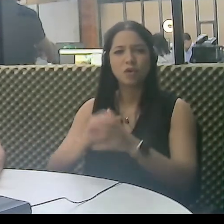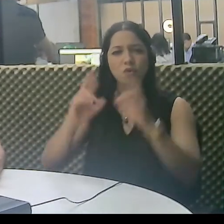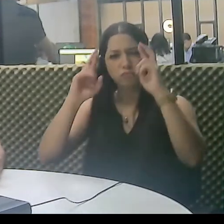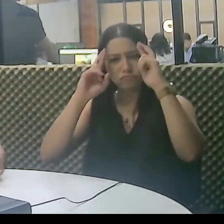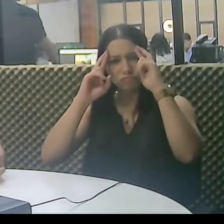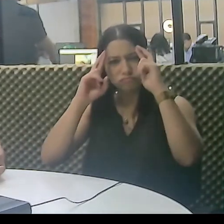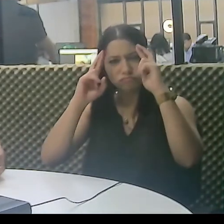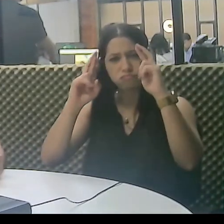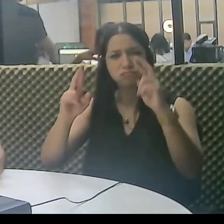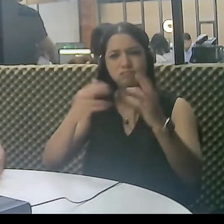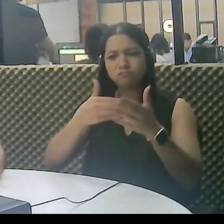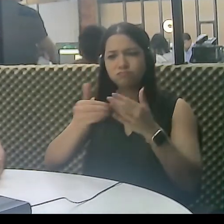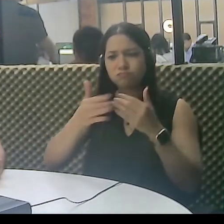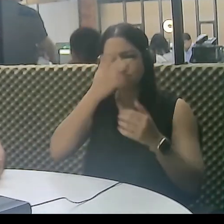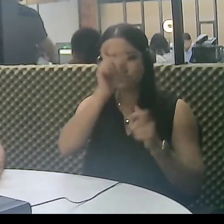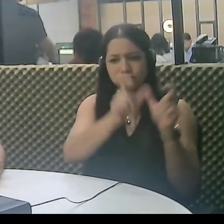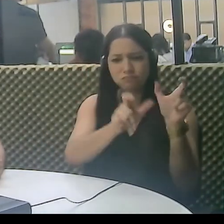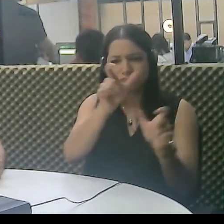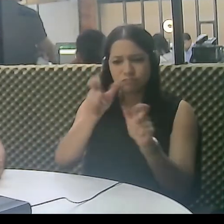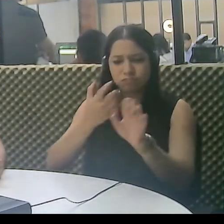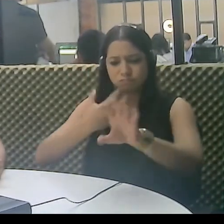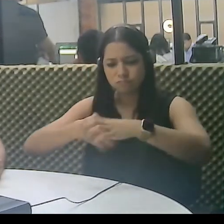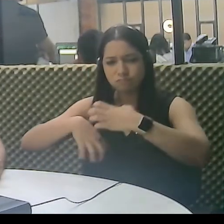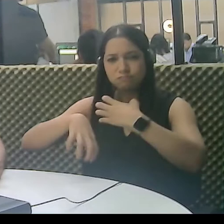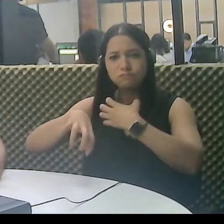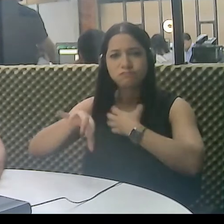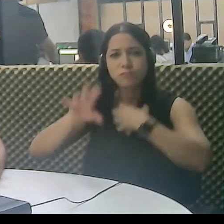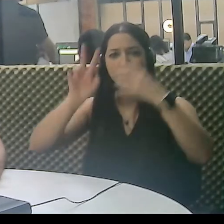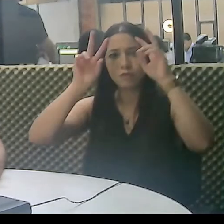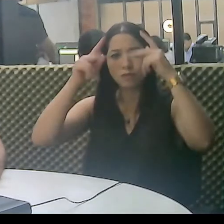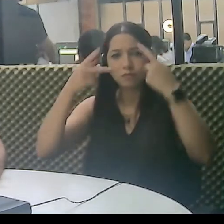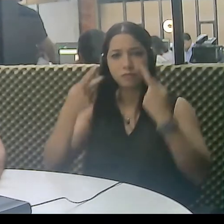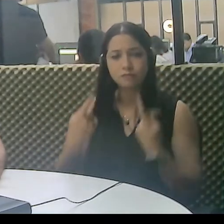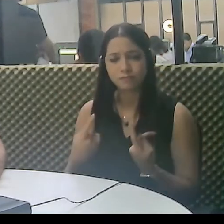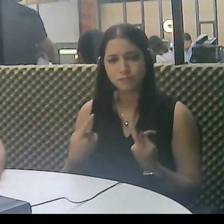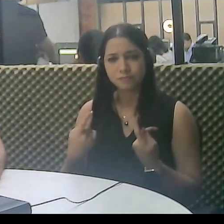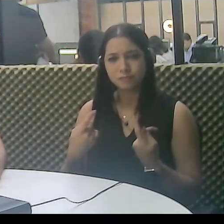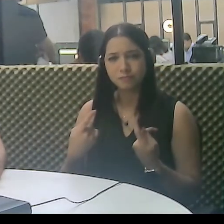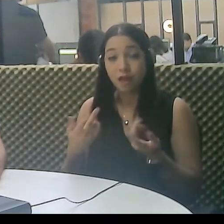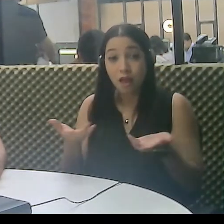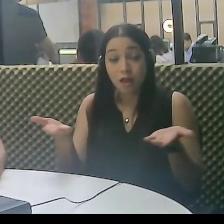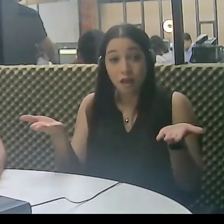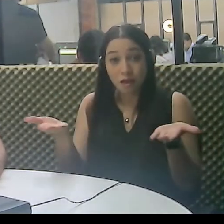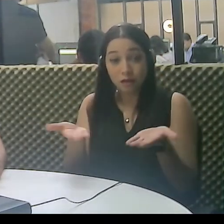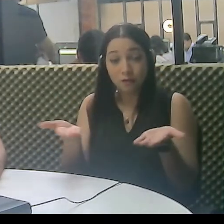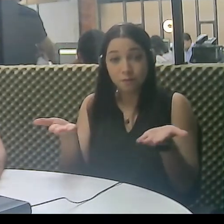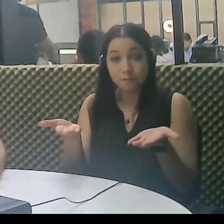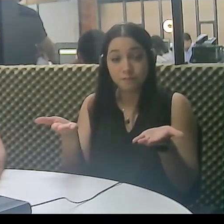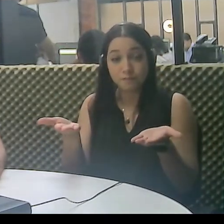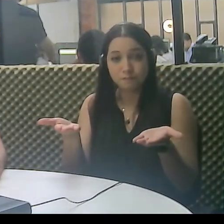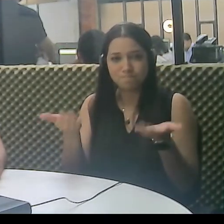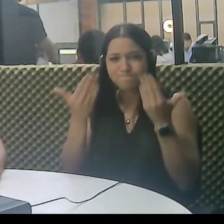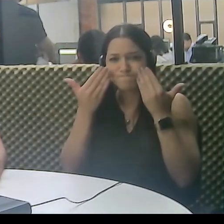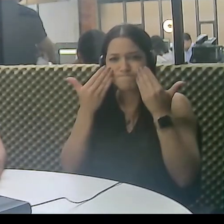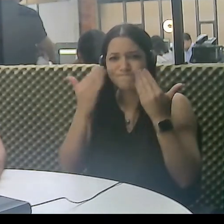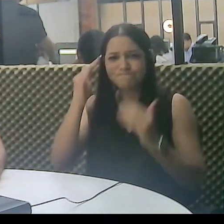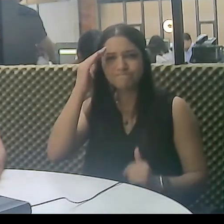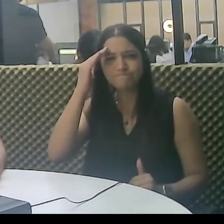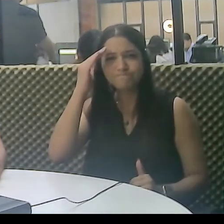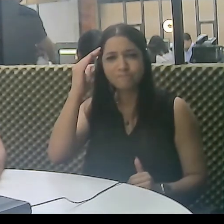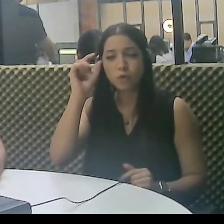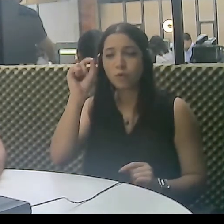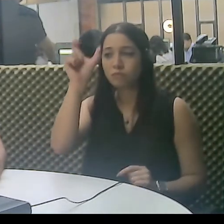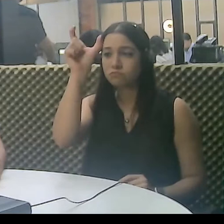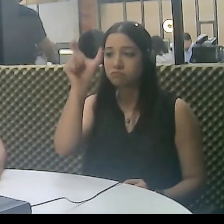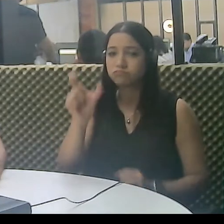respeito, seja com quem for, seja com o outro, seja com o ser humano. Nesse momento, em destaque, o